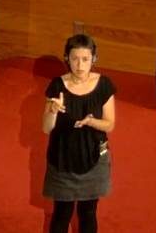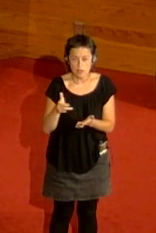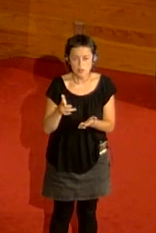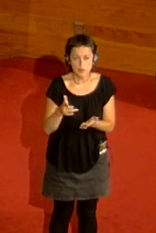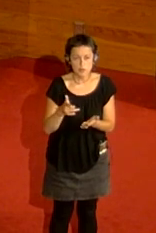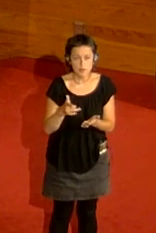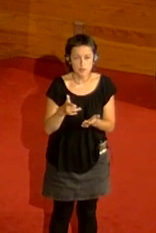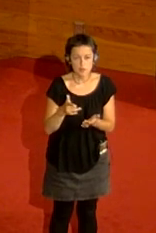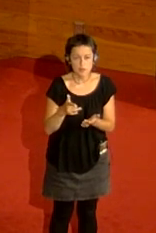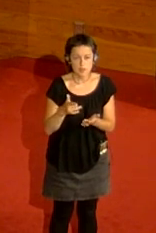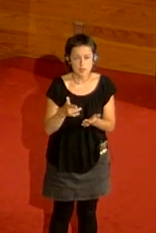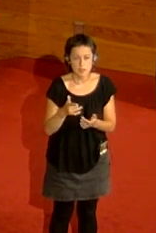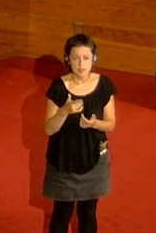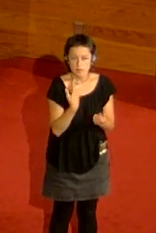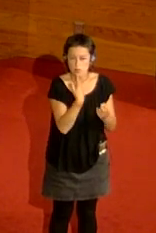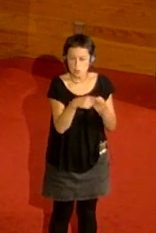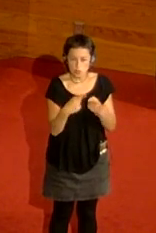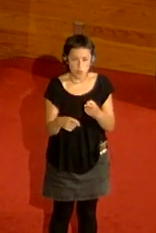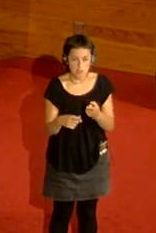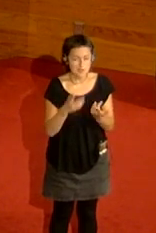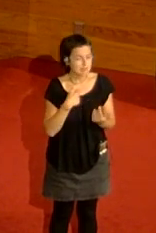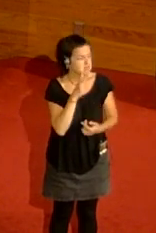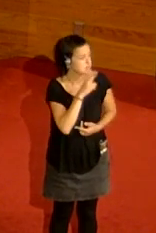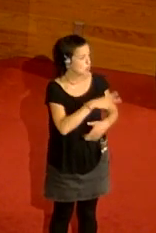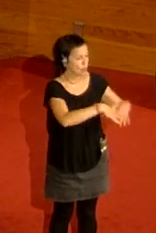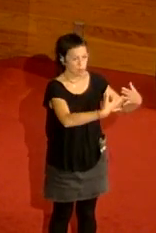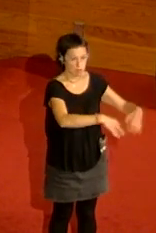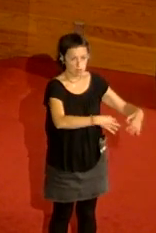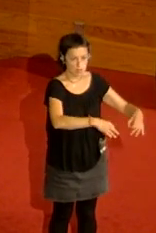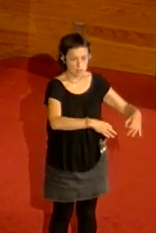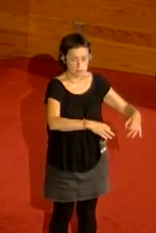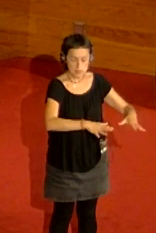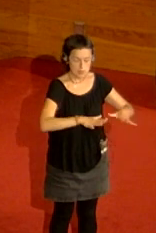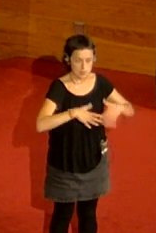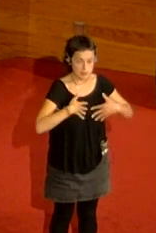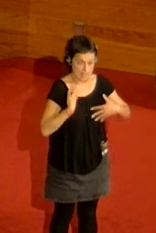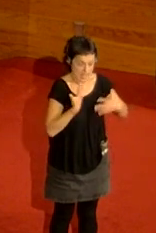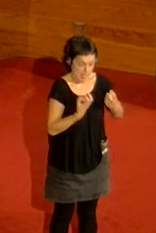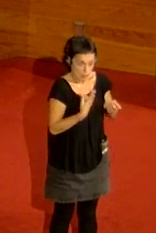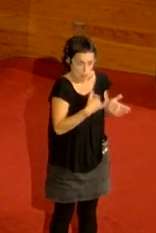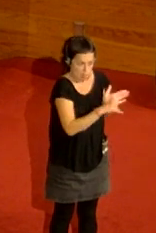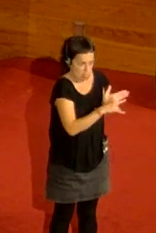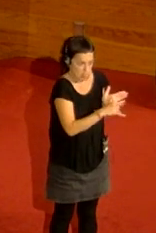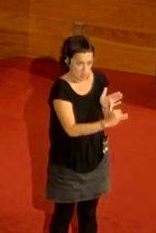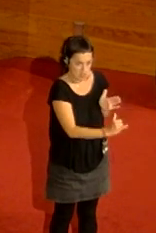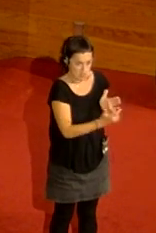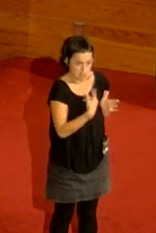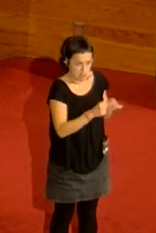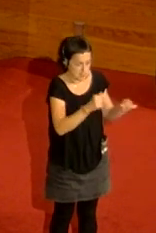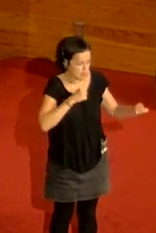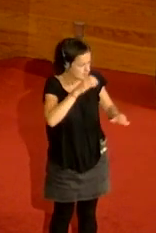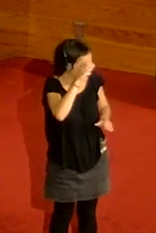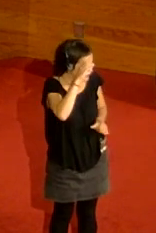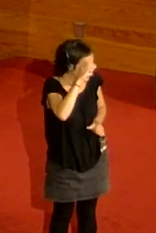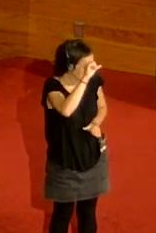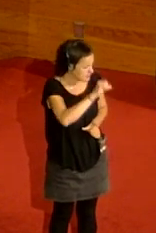a a multitud de cosas que vemos normalizadas y que de pronto aunque las teníamos cerca no habíamos observado en Por qué se